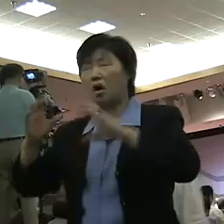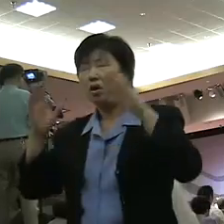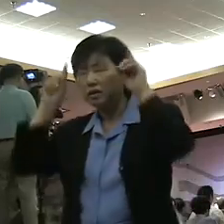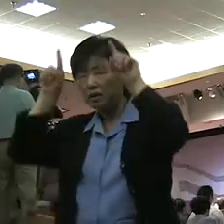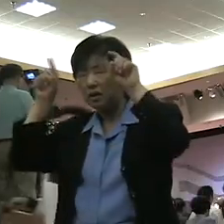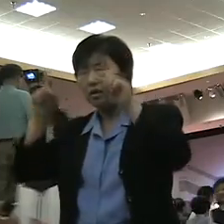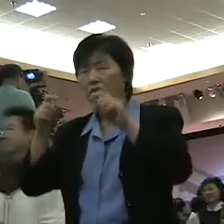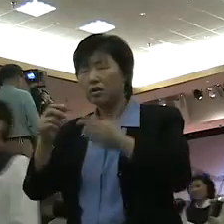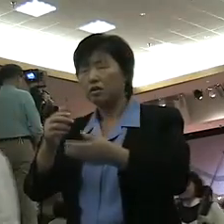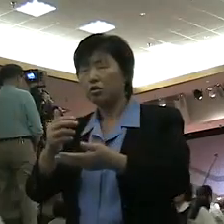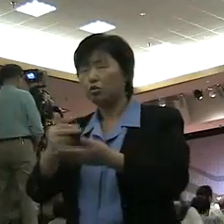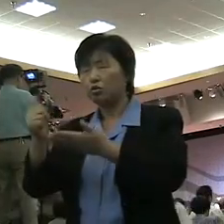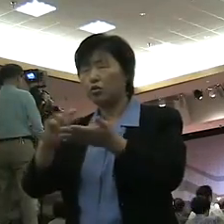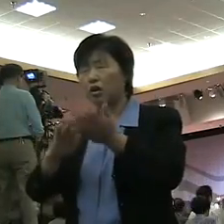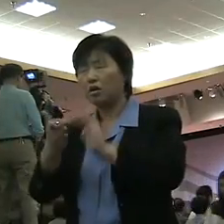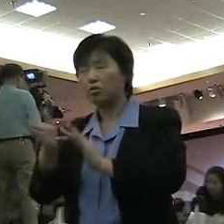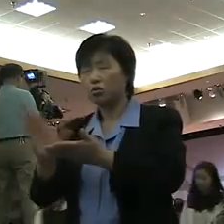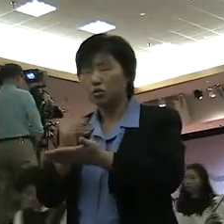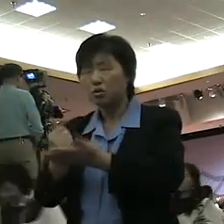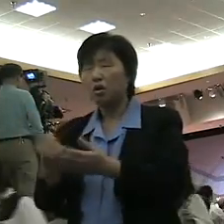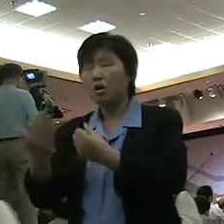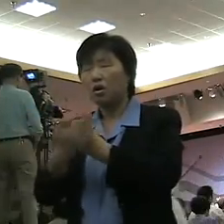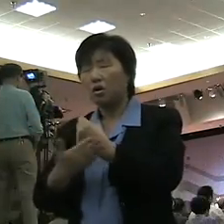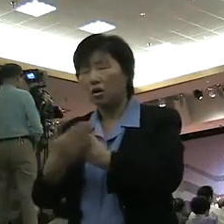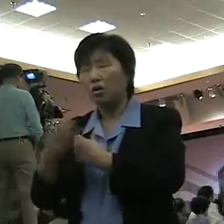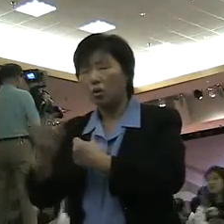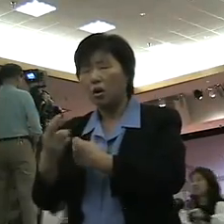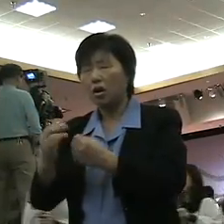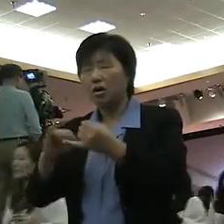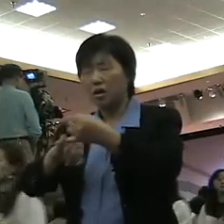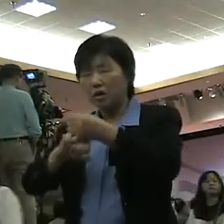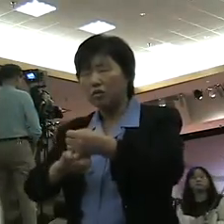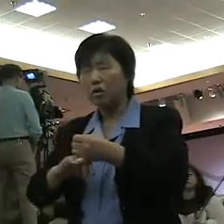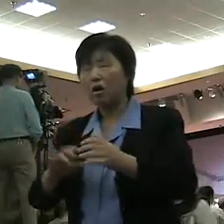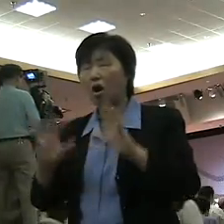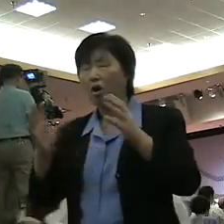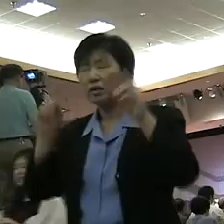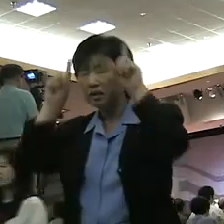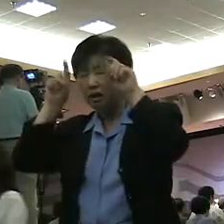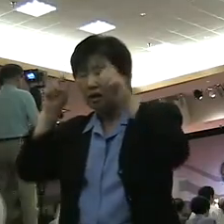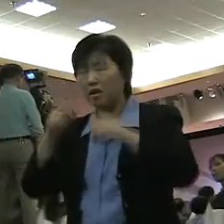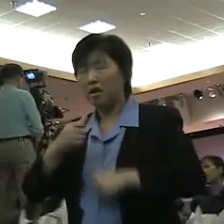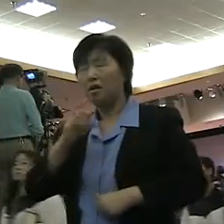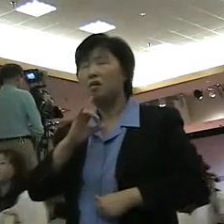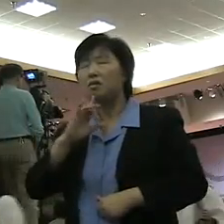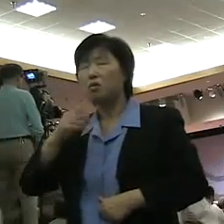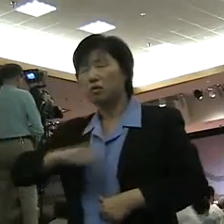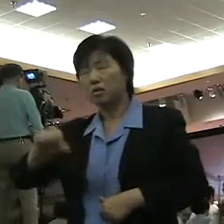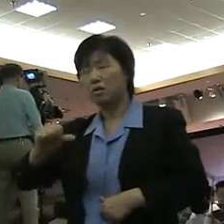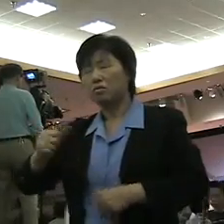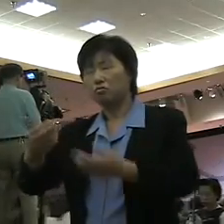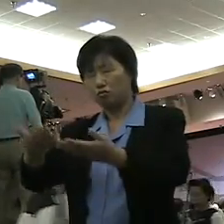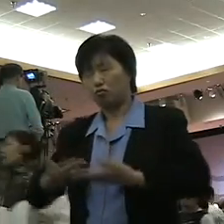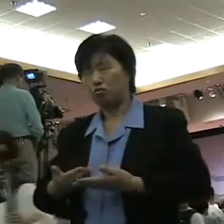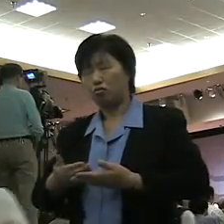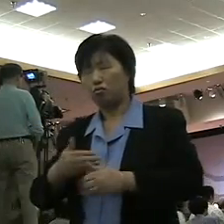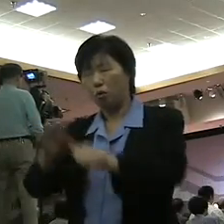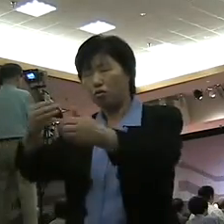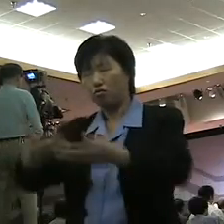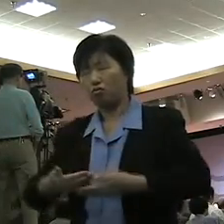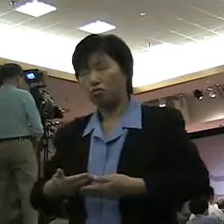예수 그리스도의 은혜와 약속하신 어린 양 독생자를 보내주셔서 모든 구속